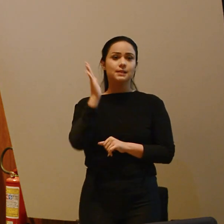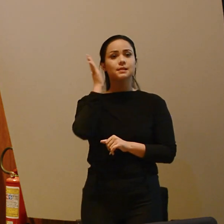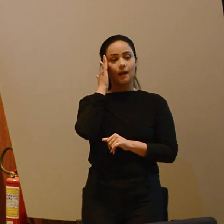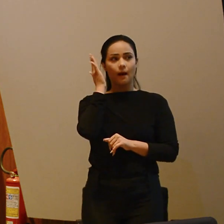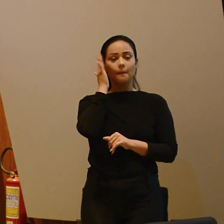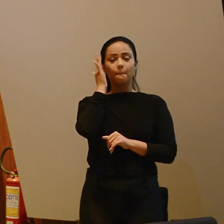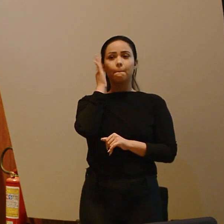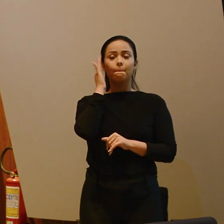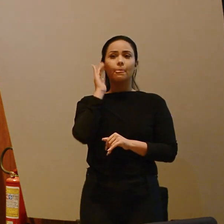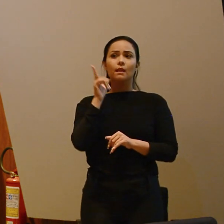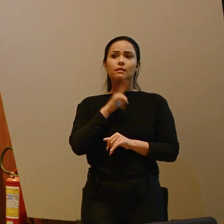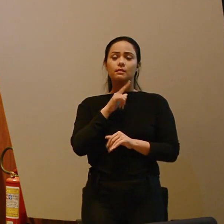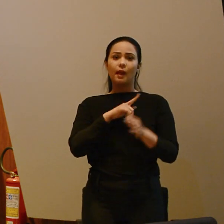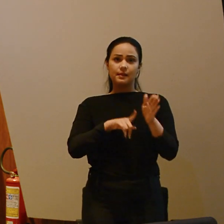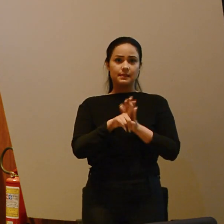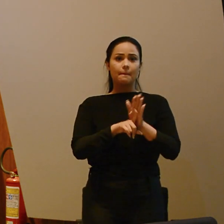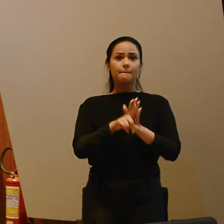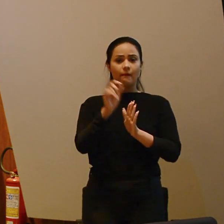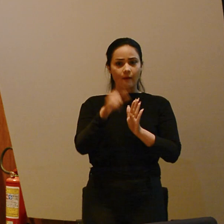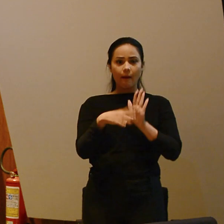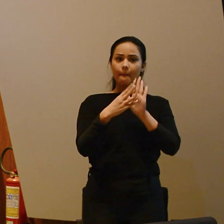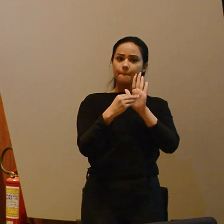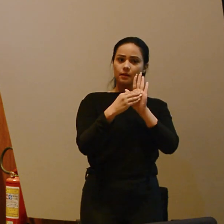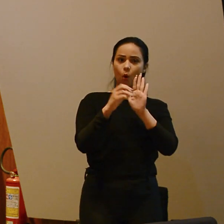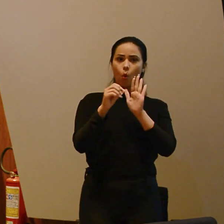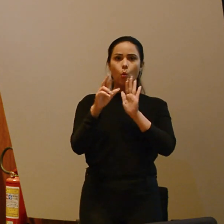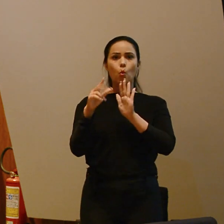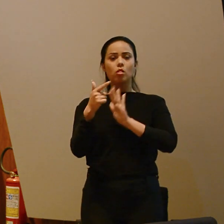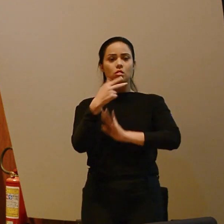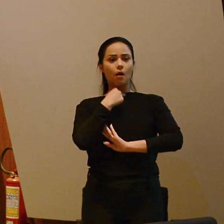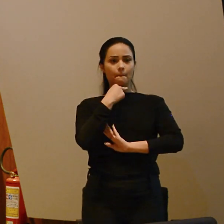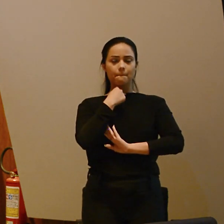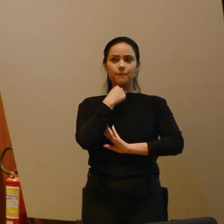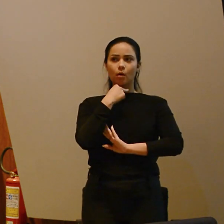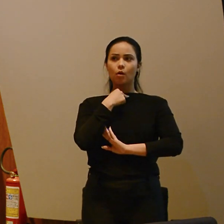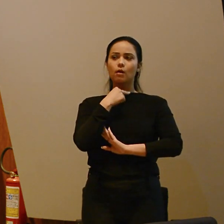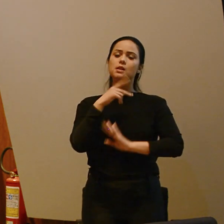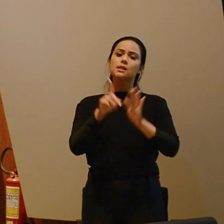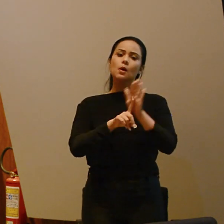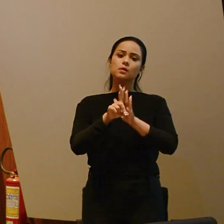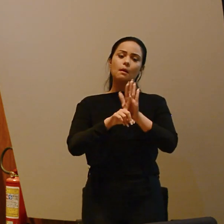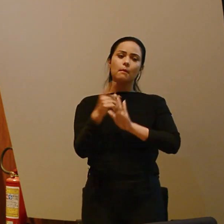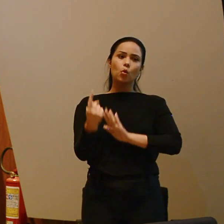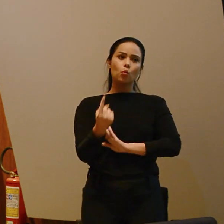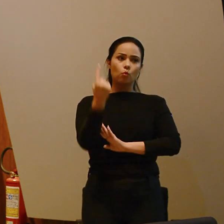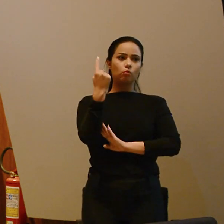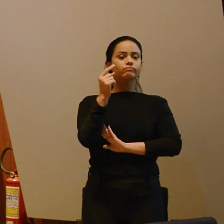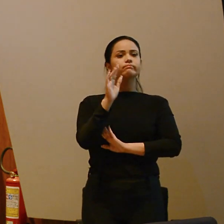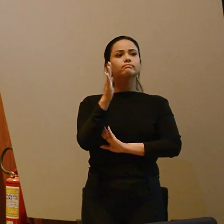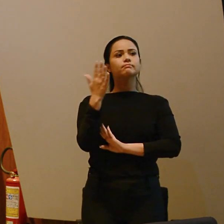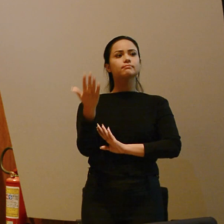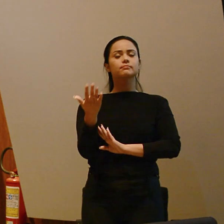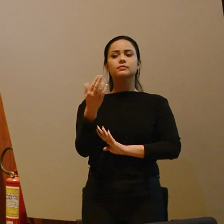que, apesar de ter um exame que seja esse padrão ouro, ele não pode ser um exame único.